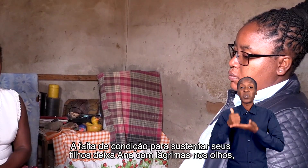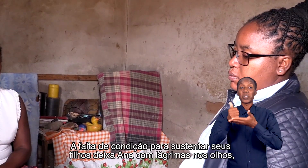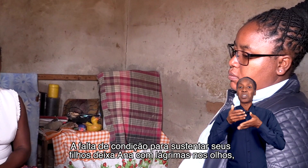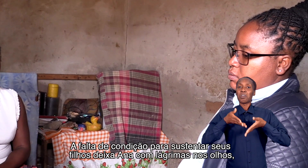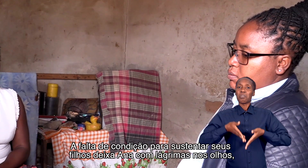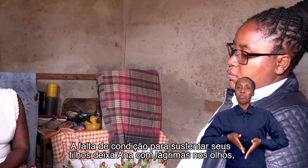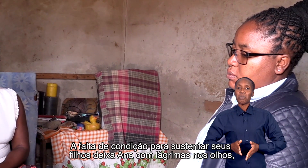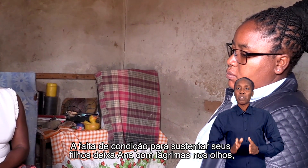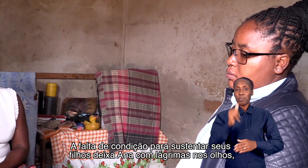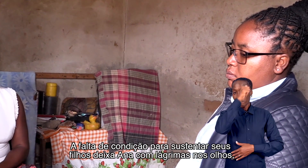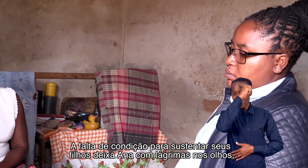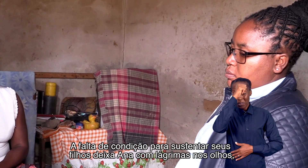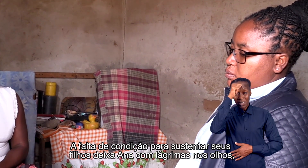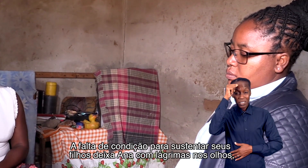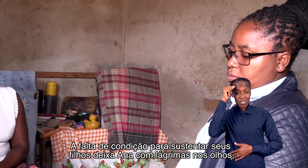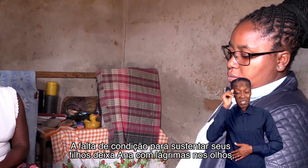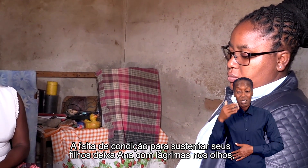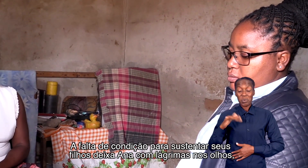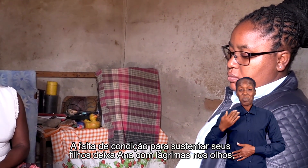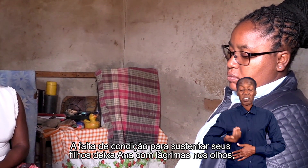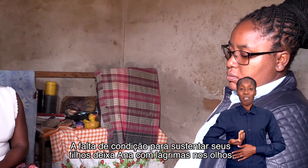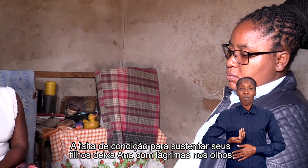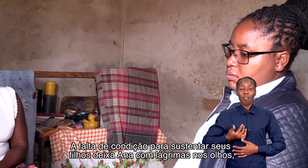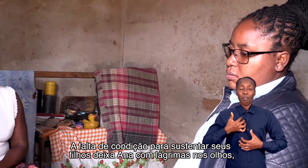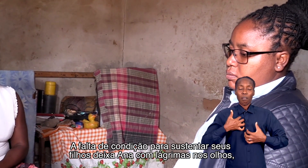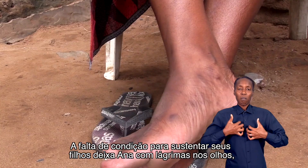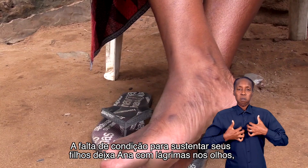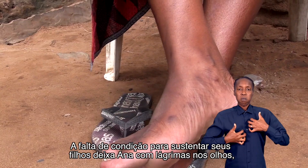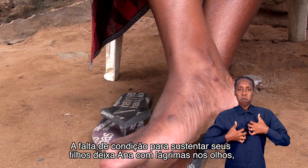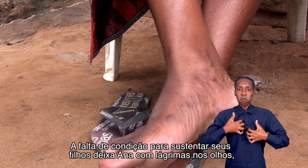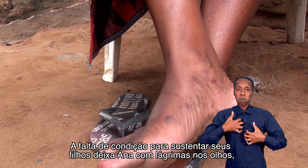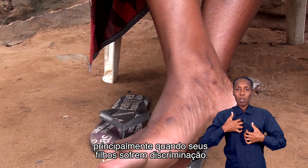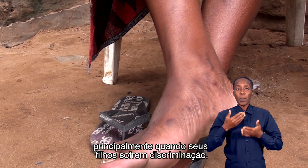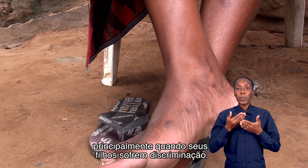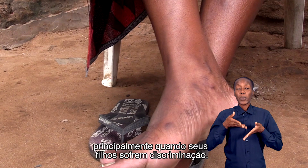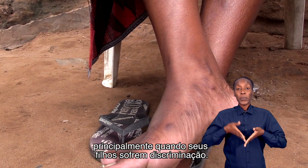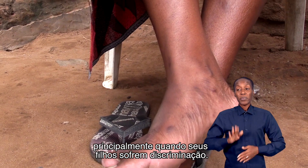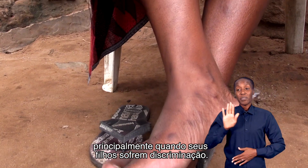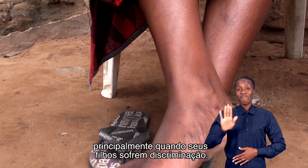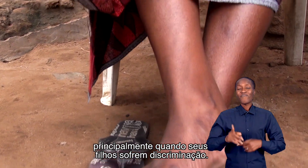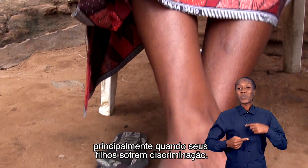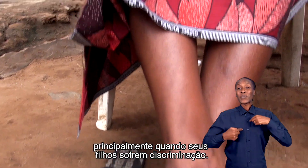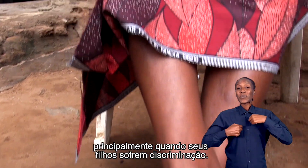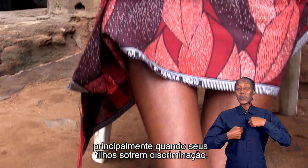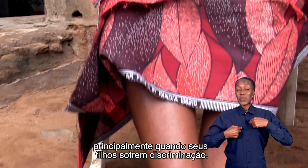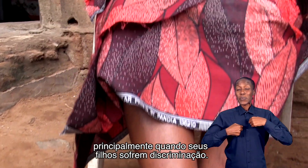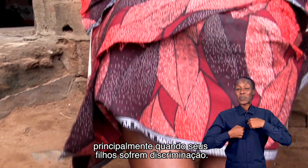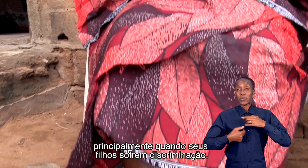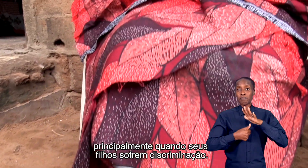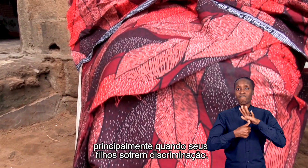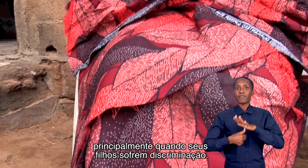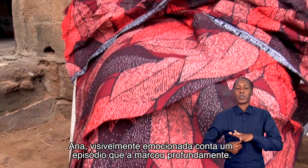A falta de condição para sustentar seus filhos deixa a Ana com lágrimas nos olhos, principalmente quando seus filhos